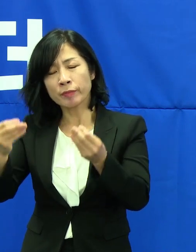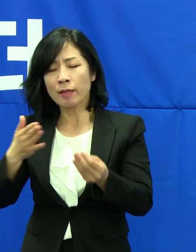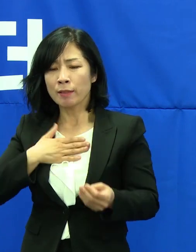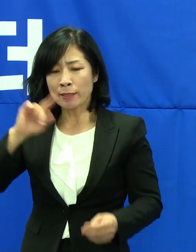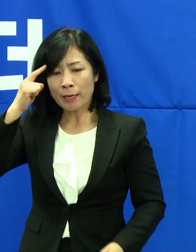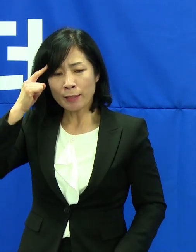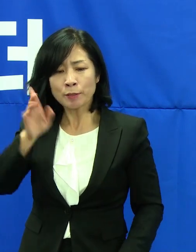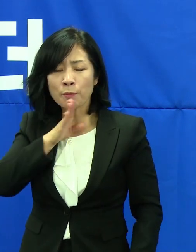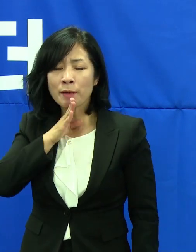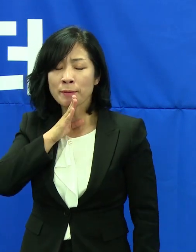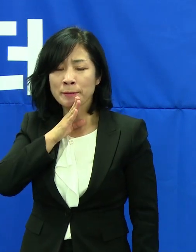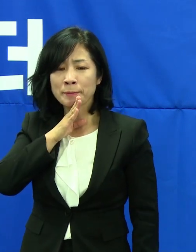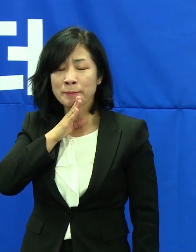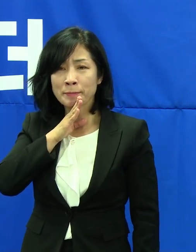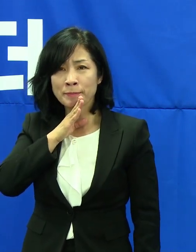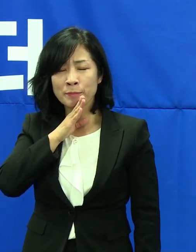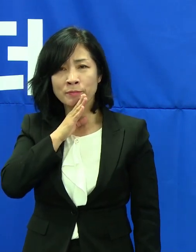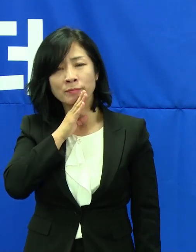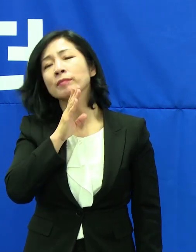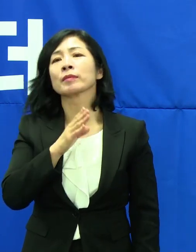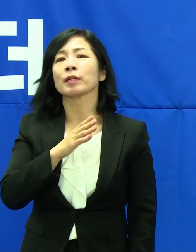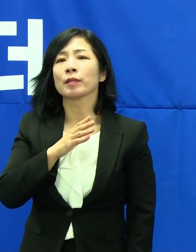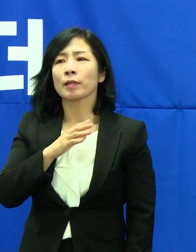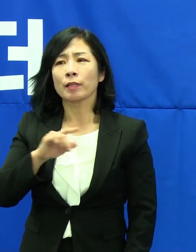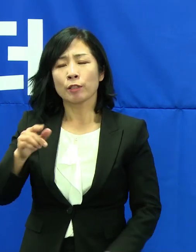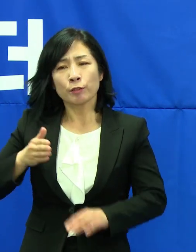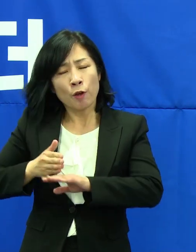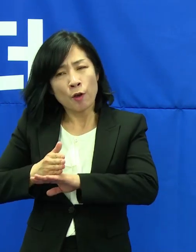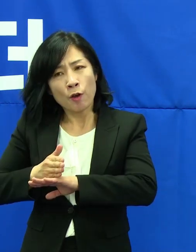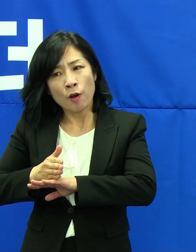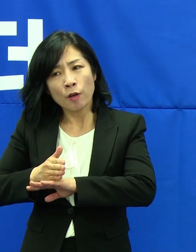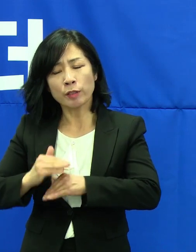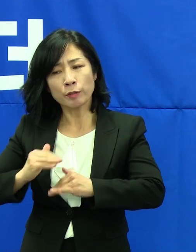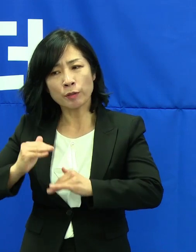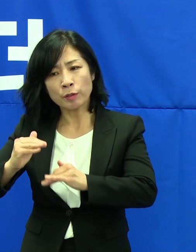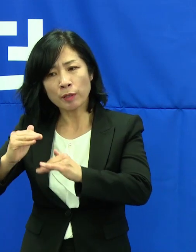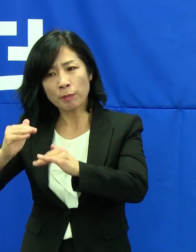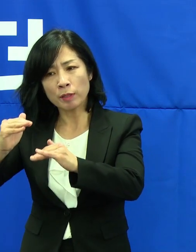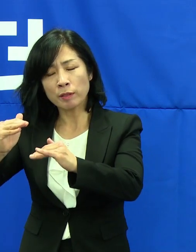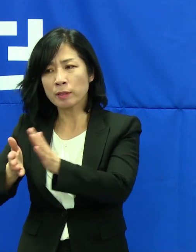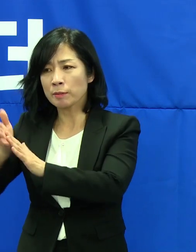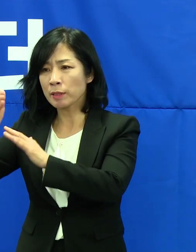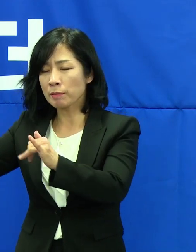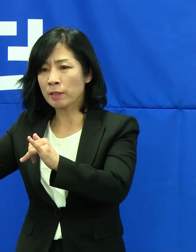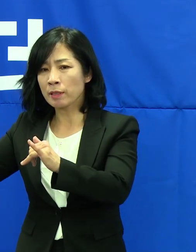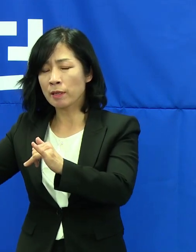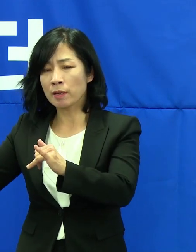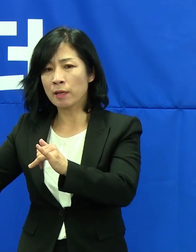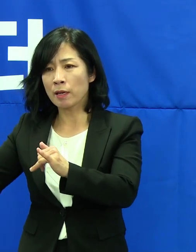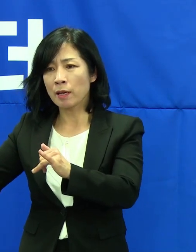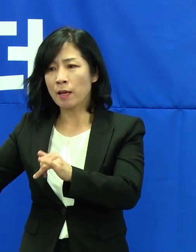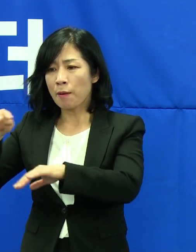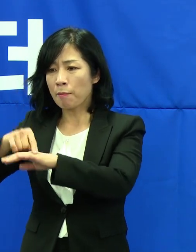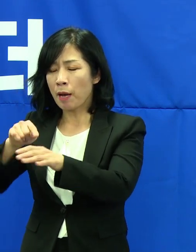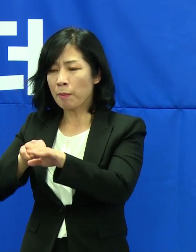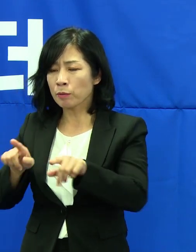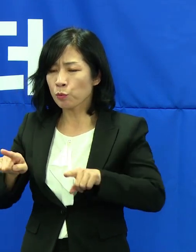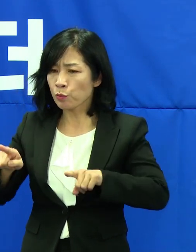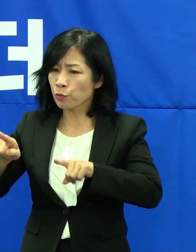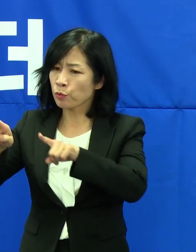정말 옳은가? 오히려 속도 조절을 해서 시민 여러분들의 그 마음의 속도를 따라갈 수는